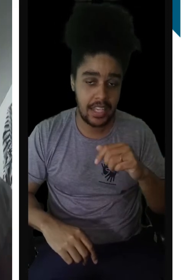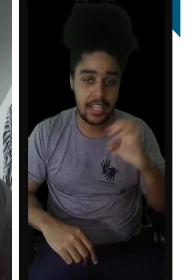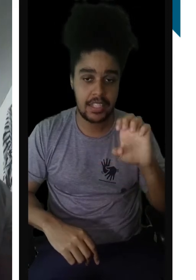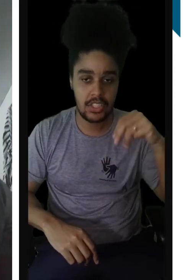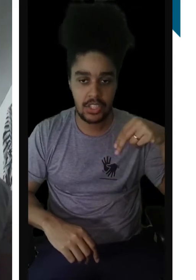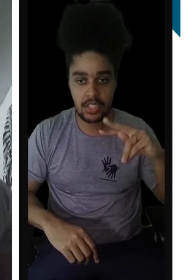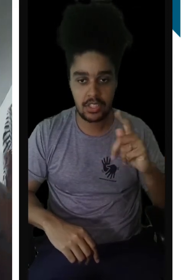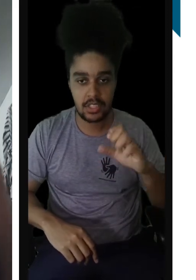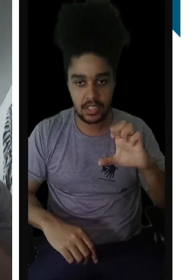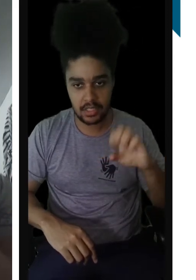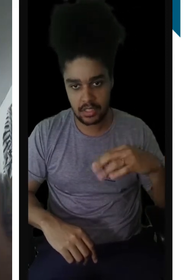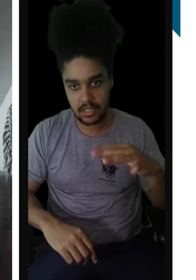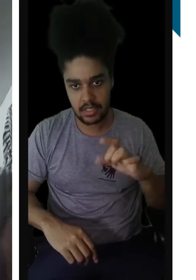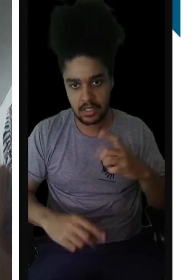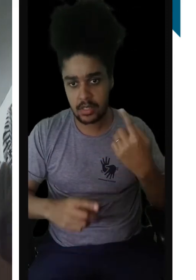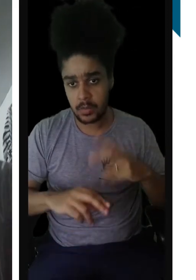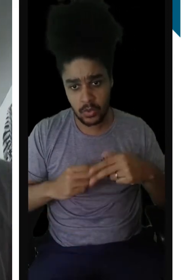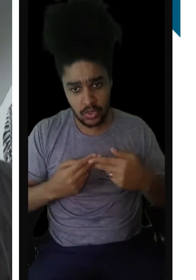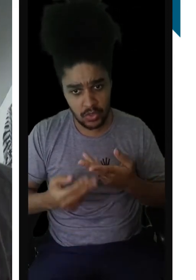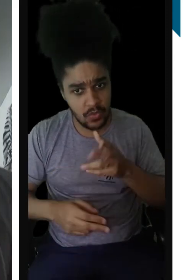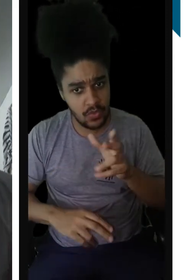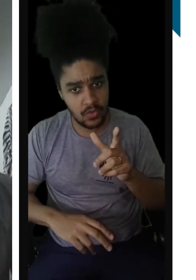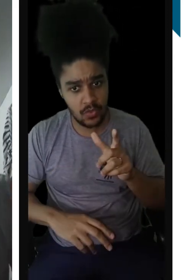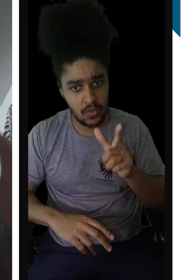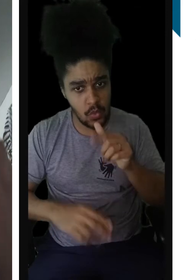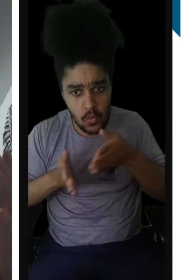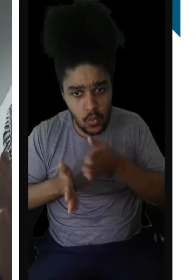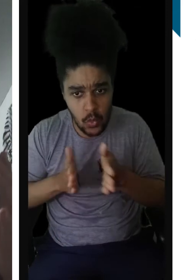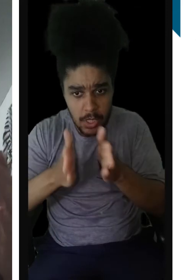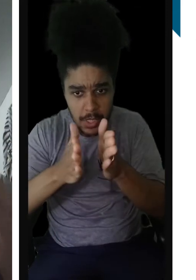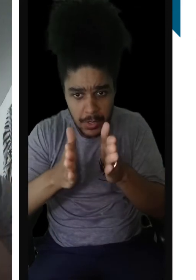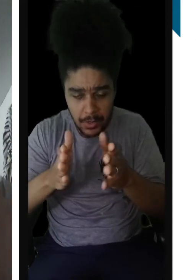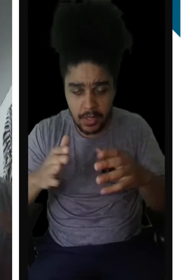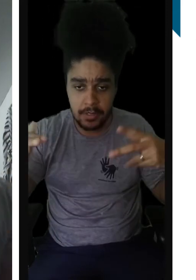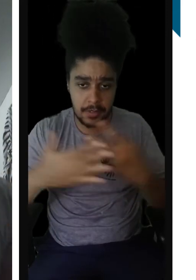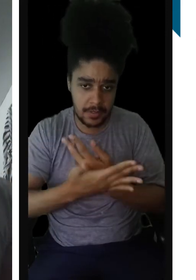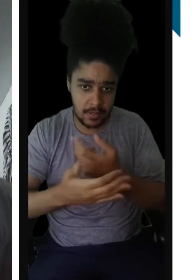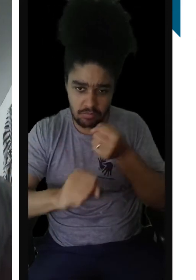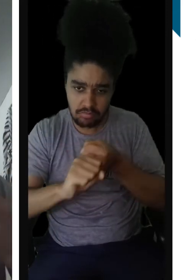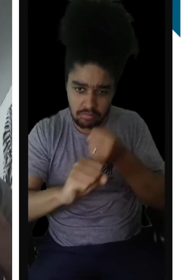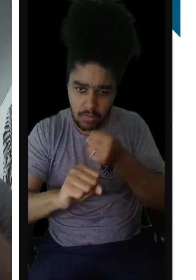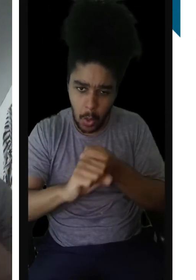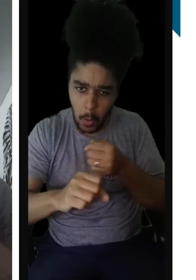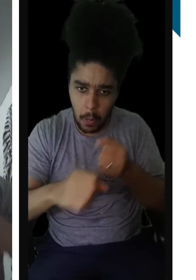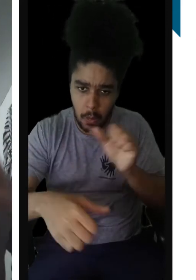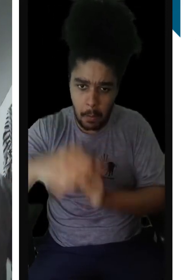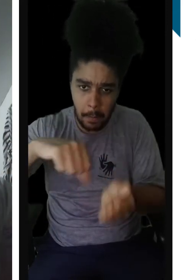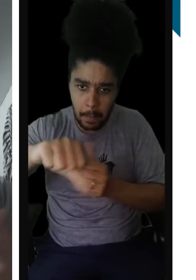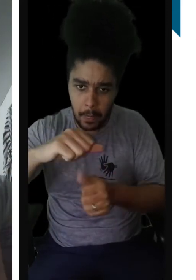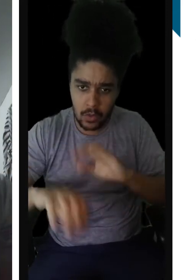as enchentes, porque o ser humano modela todo o rio, canaliza e permeabiliza,